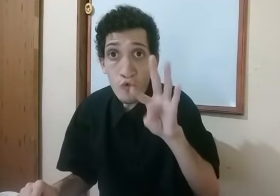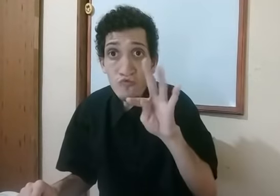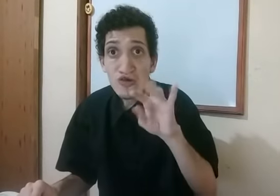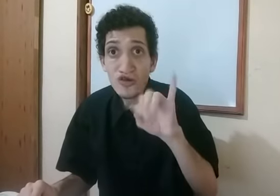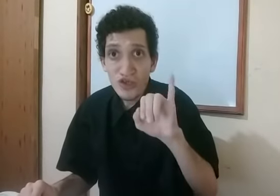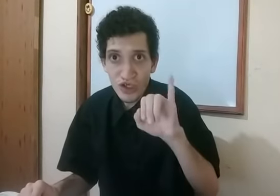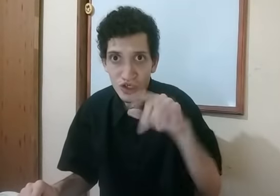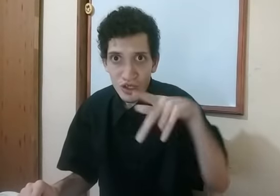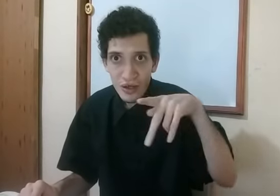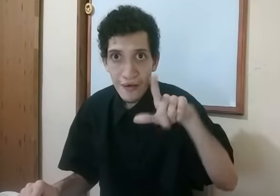Multiplicar.